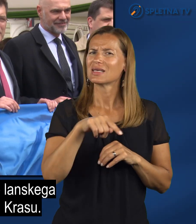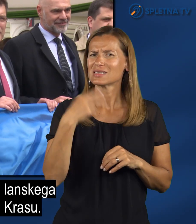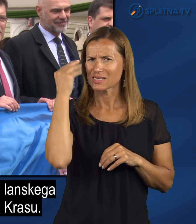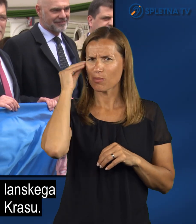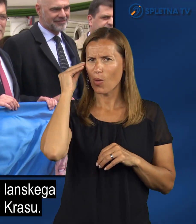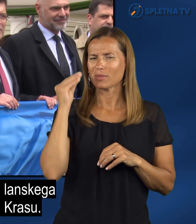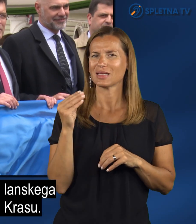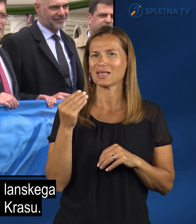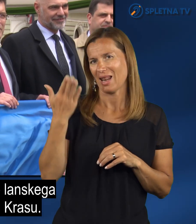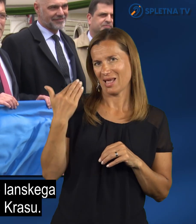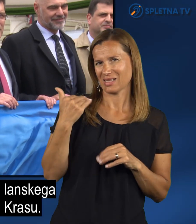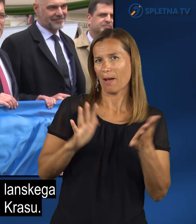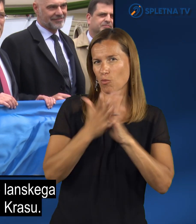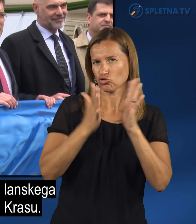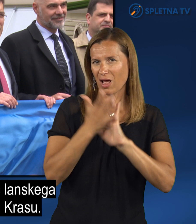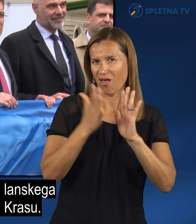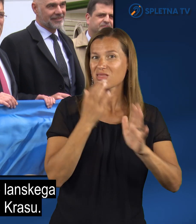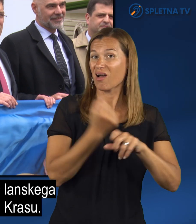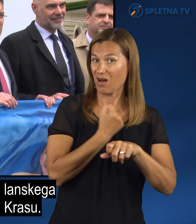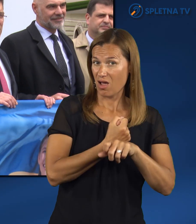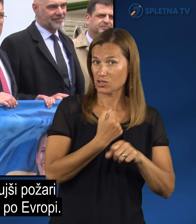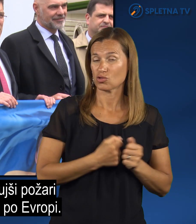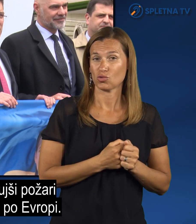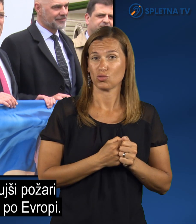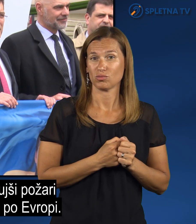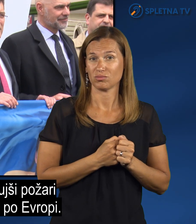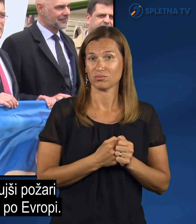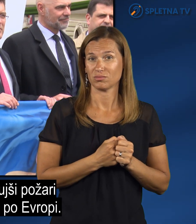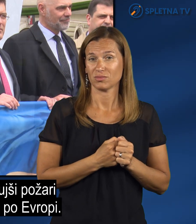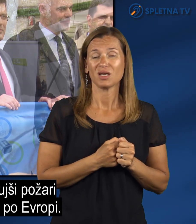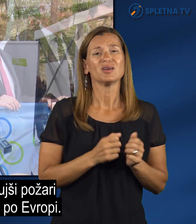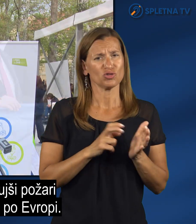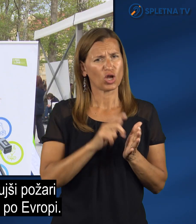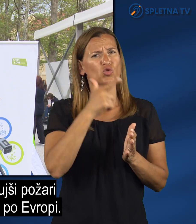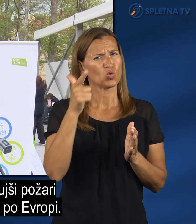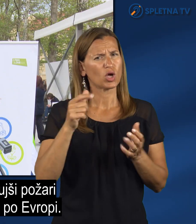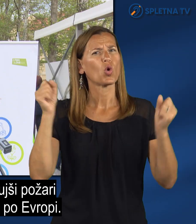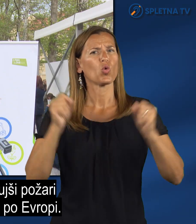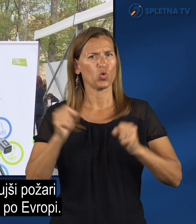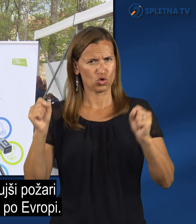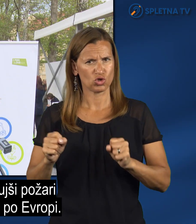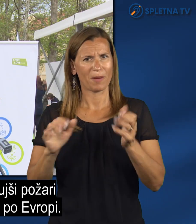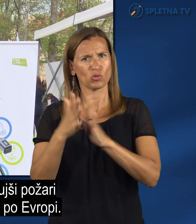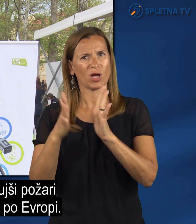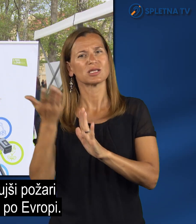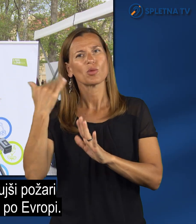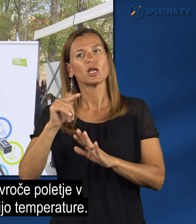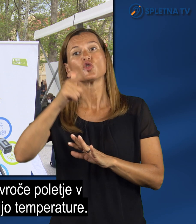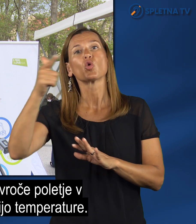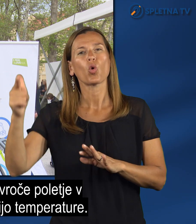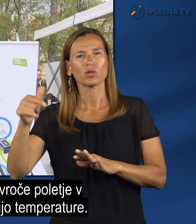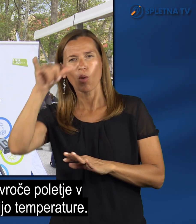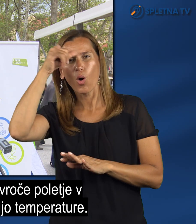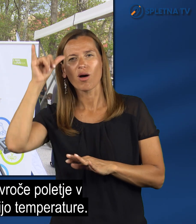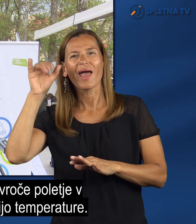se lanskega požara na Krasu. Še več in še hujših požarjev so bili drugod po Evropi. To je bilo